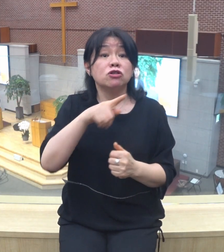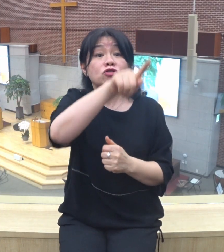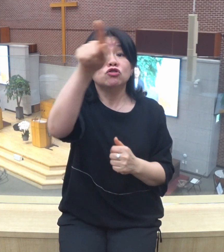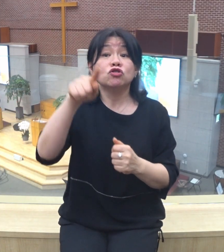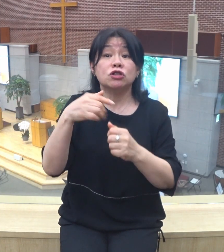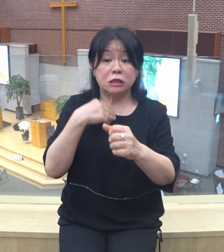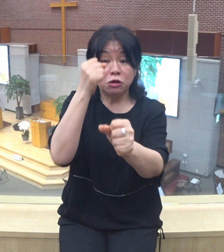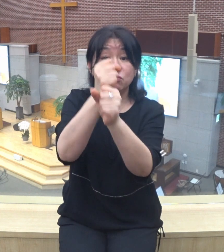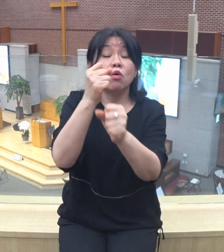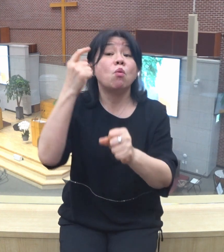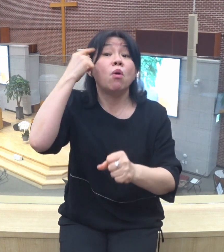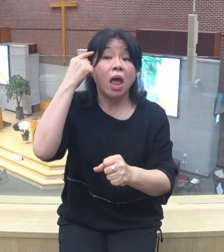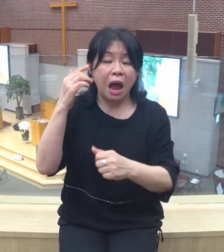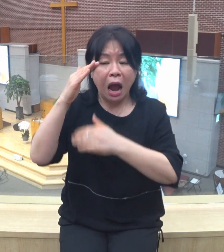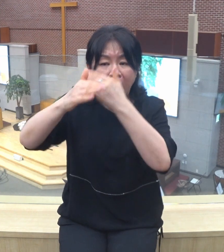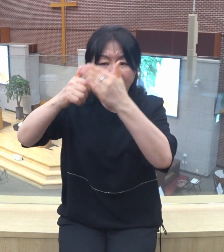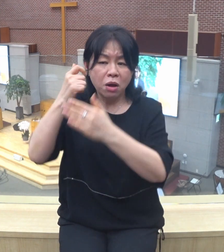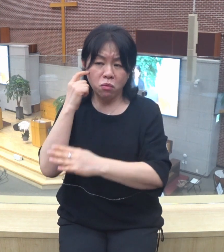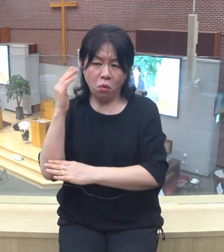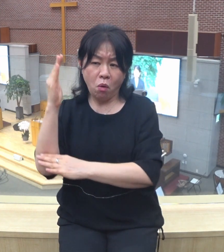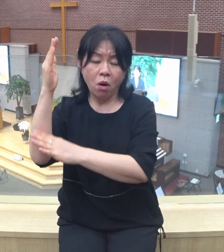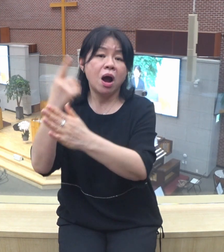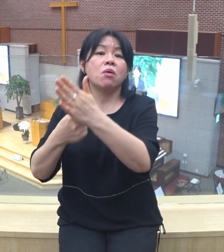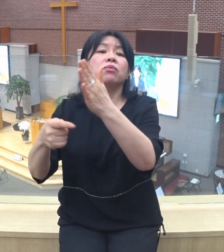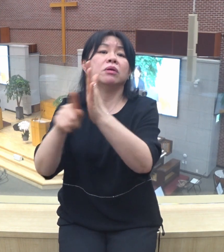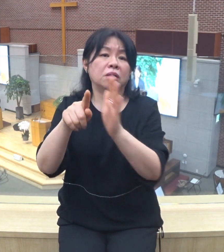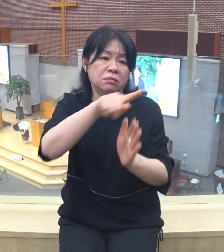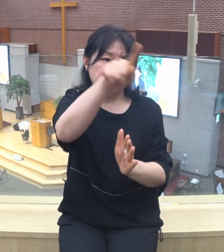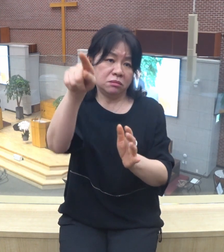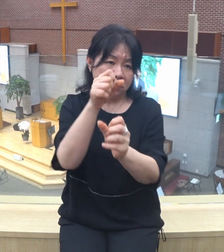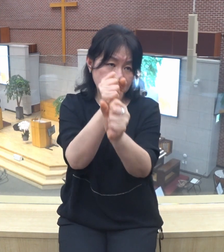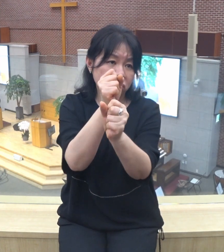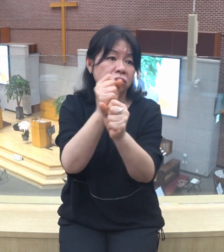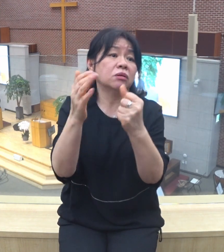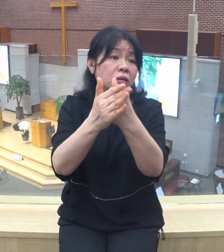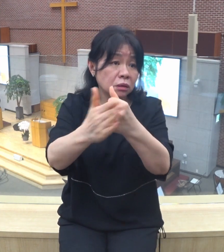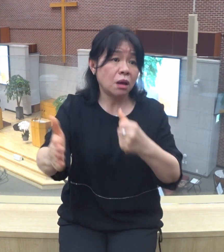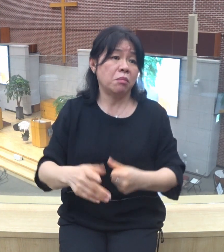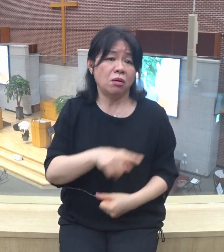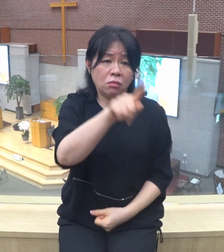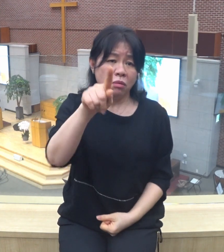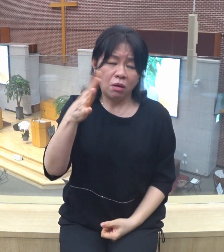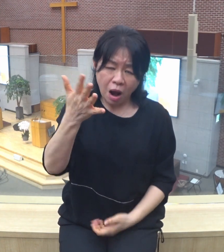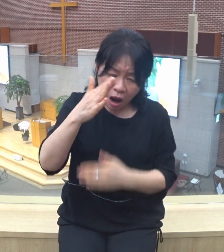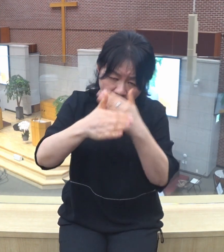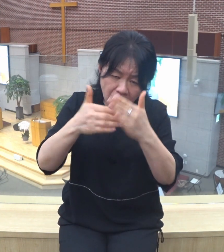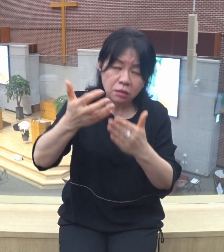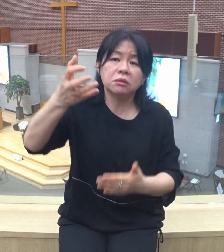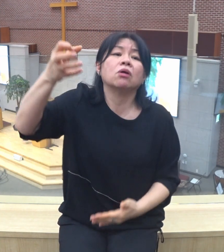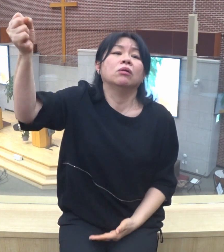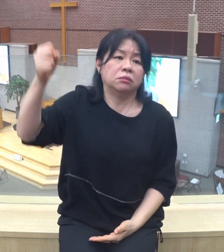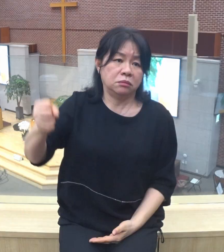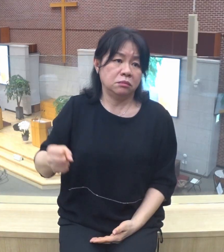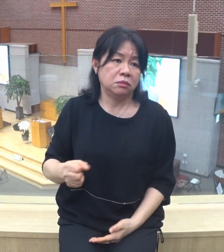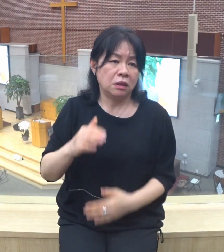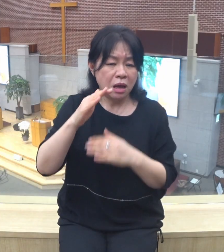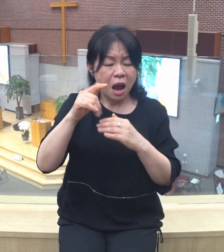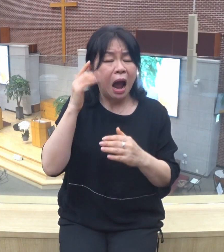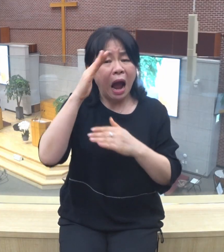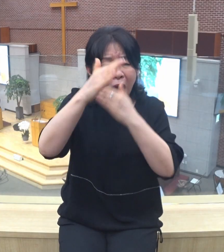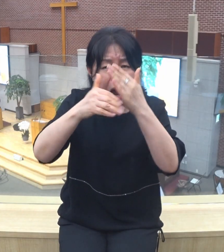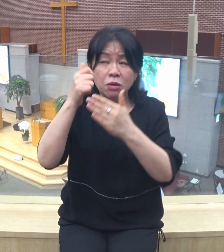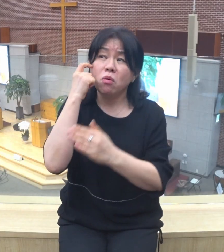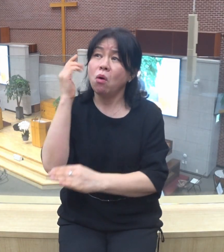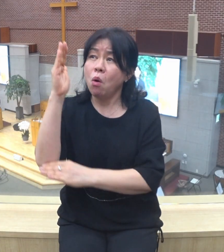자녀된 우리 또한 하나님의 백성으로 불린 바 됩니다. 우리는 하나님의 영광을 위해